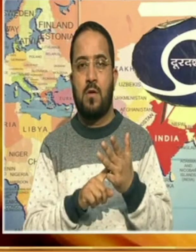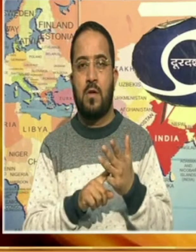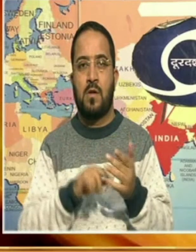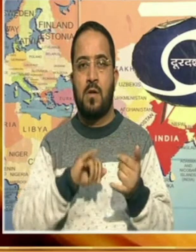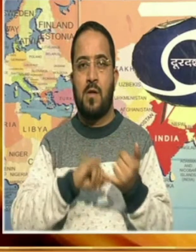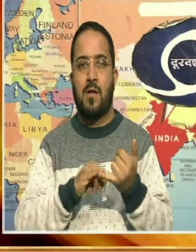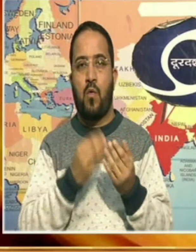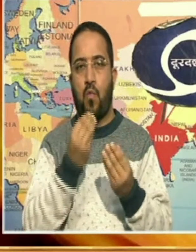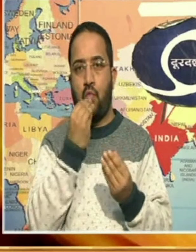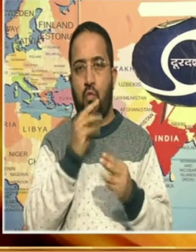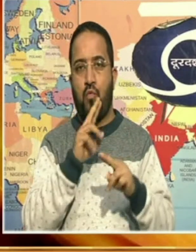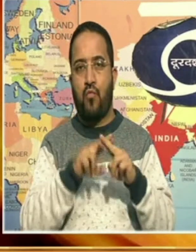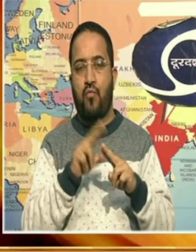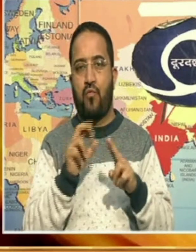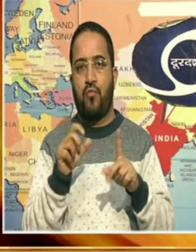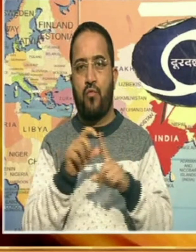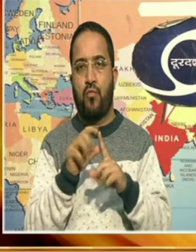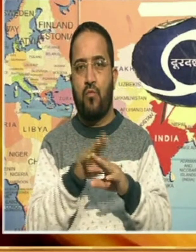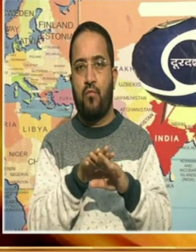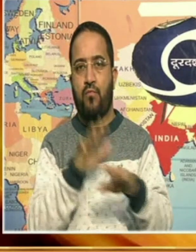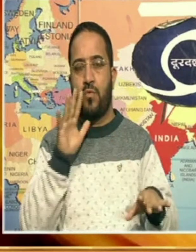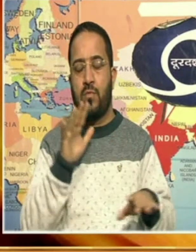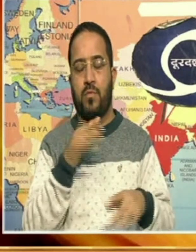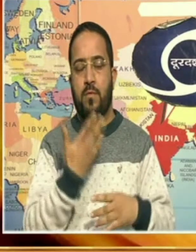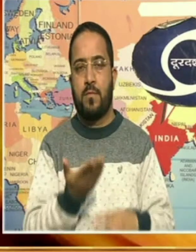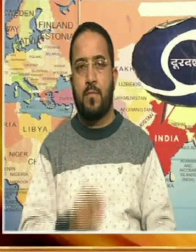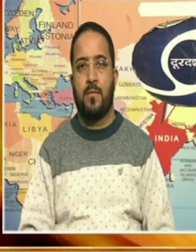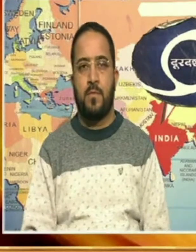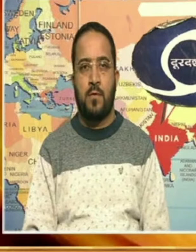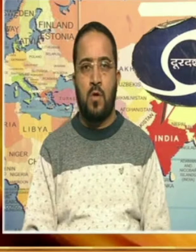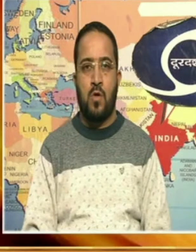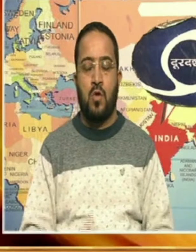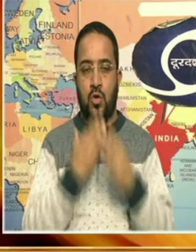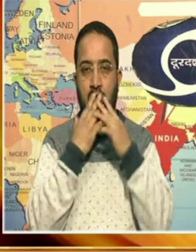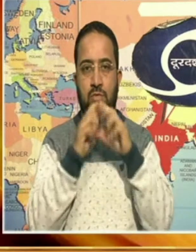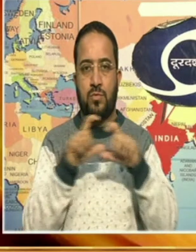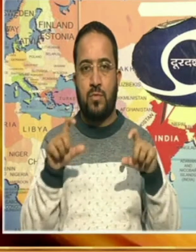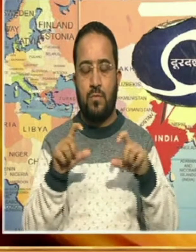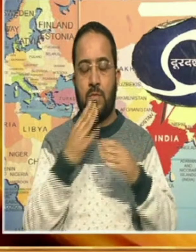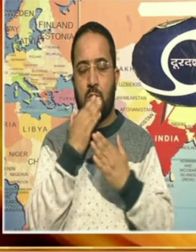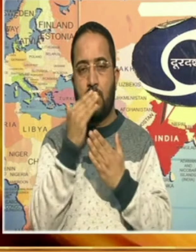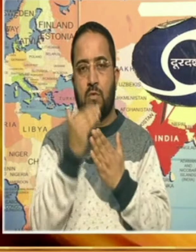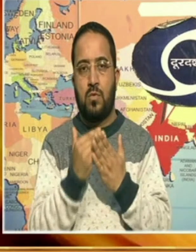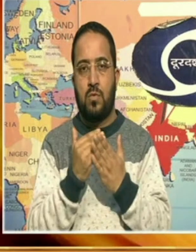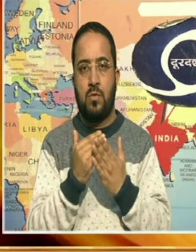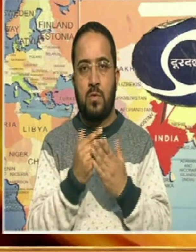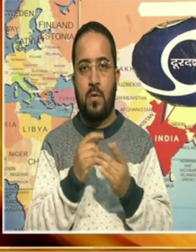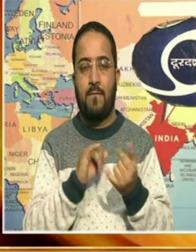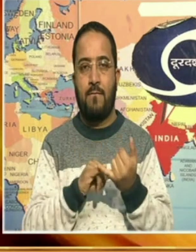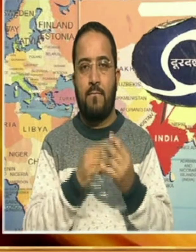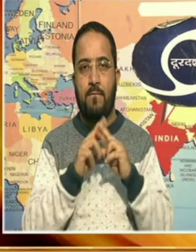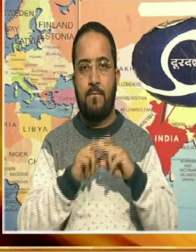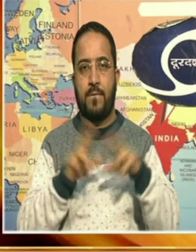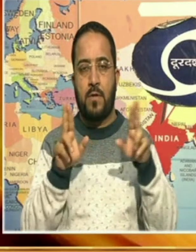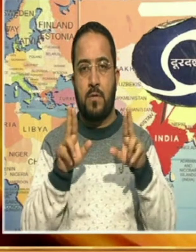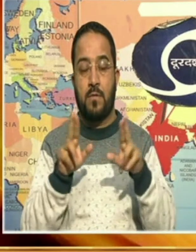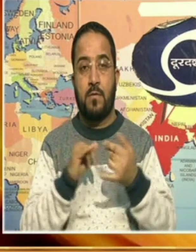گزاہوں سے دور رہنے کے لیے شعوری فیصلہ کرنے کی ضرورت پر